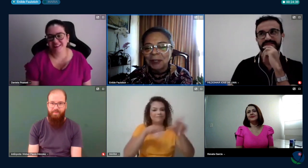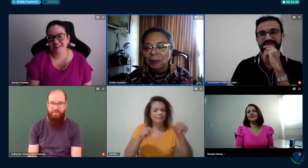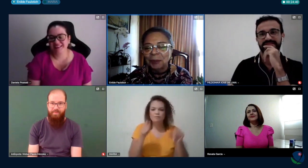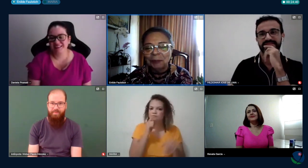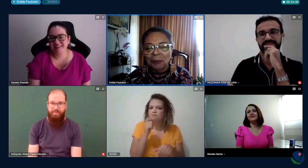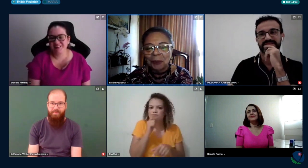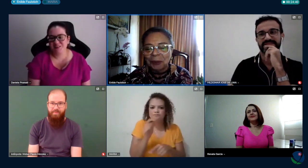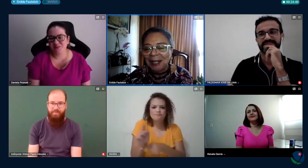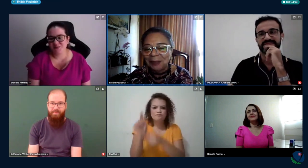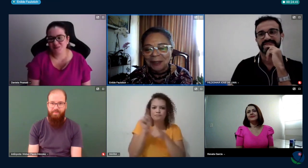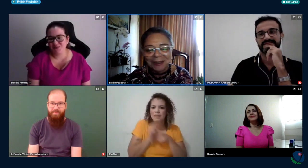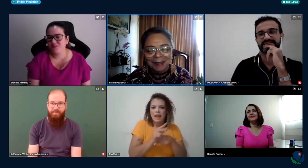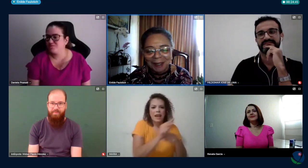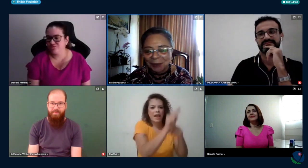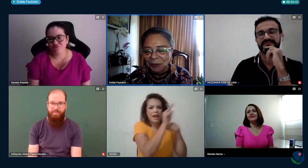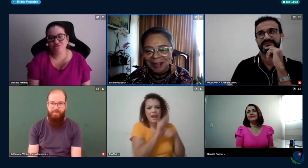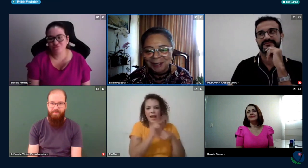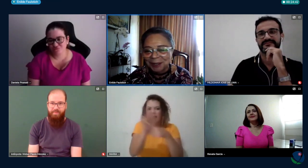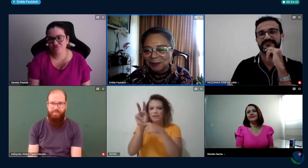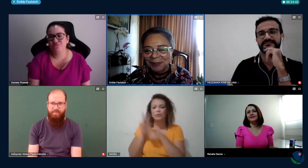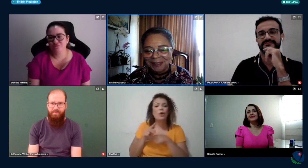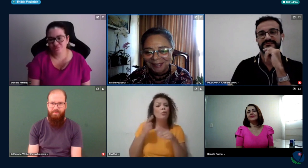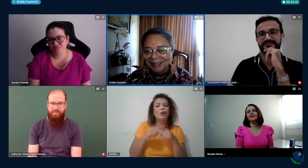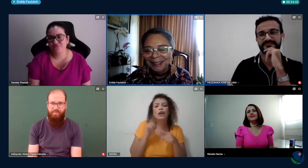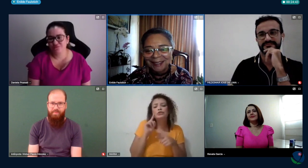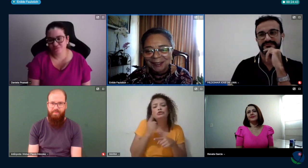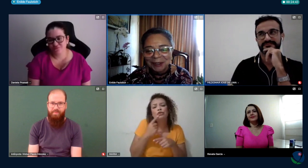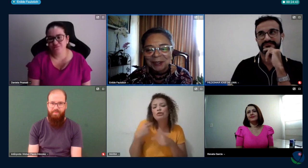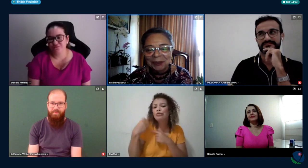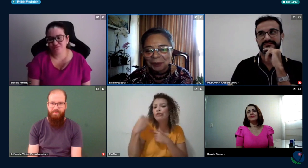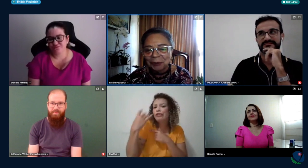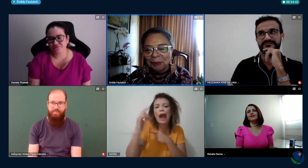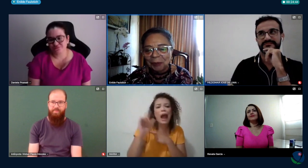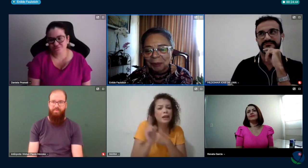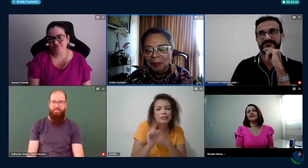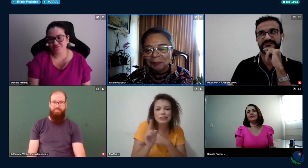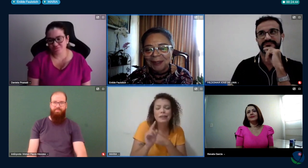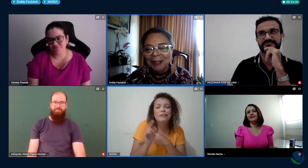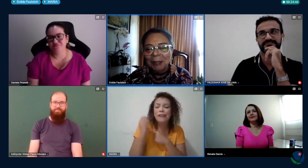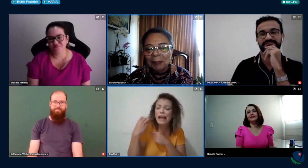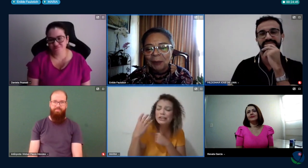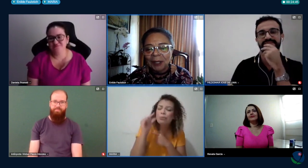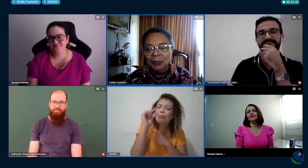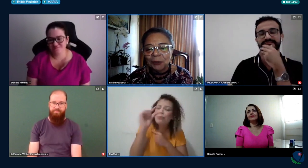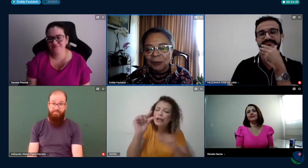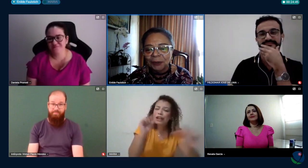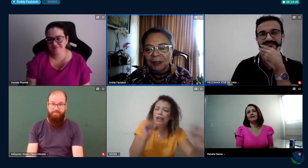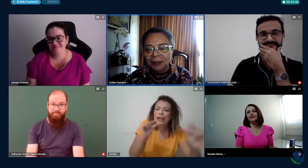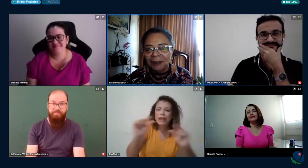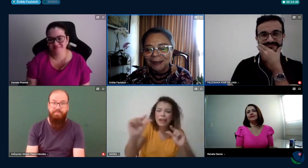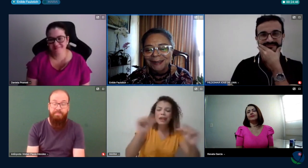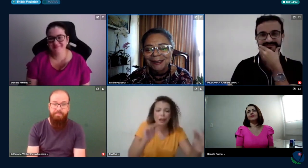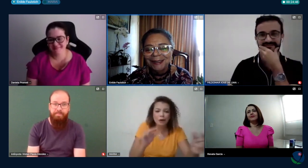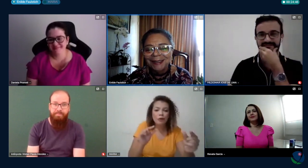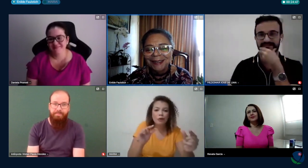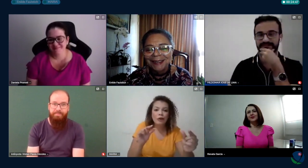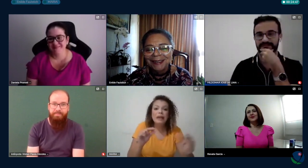surdos viajam muito pouco e a língua de sinais não viaja também. Então, esse é um assunto bom para um artigo, viu,